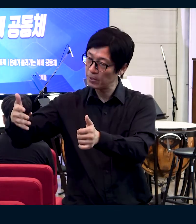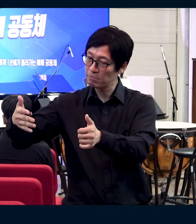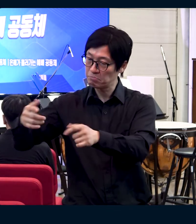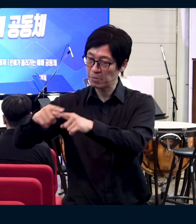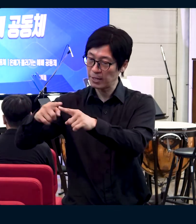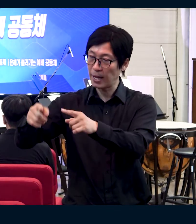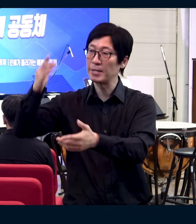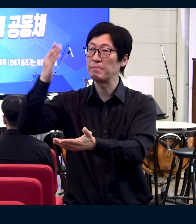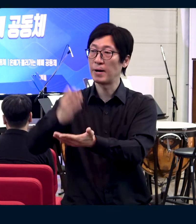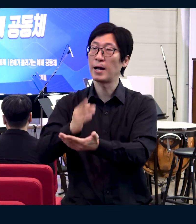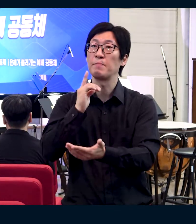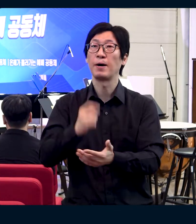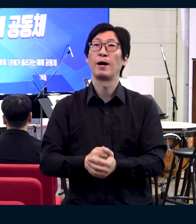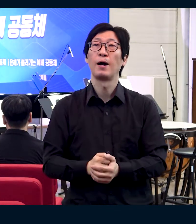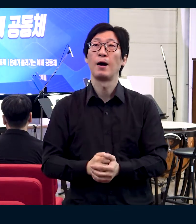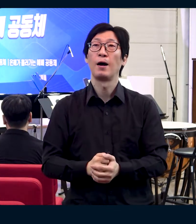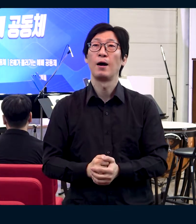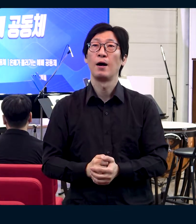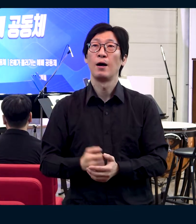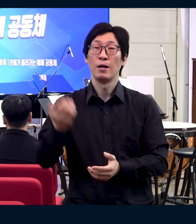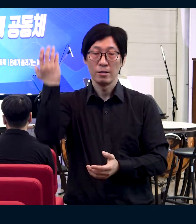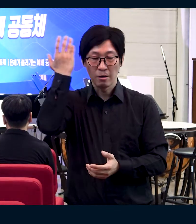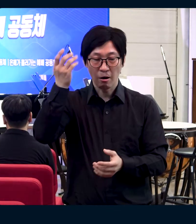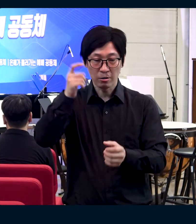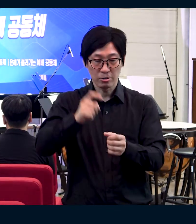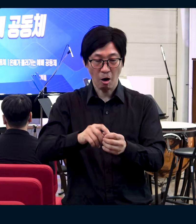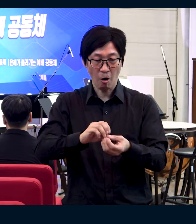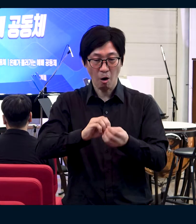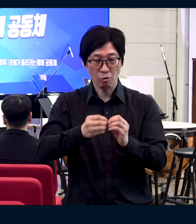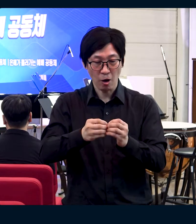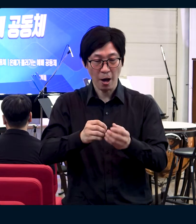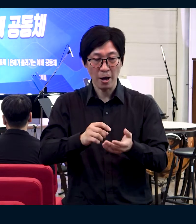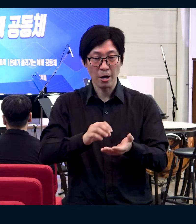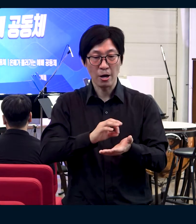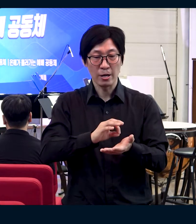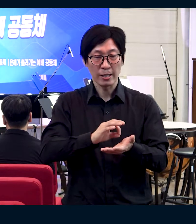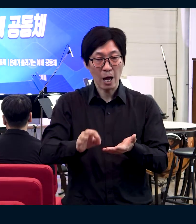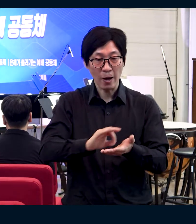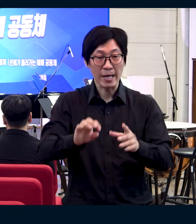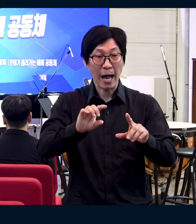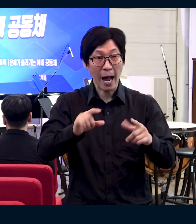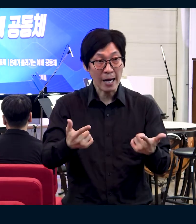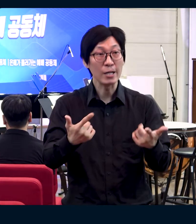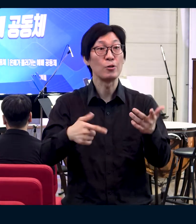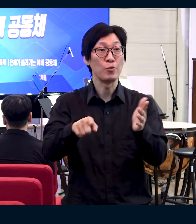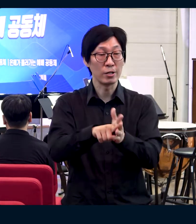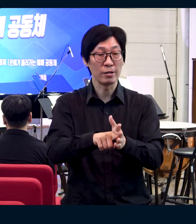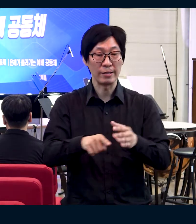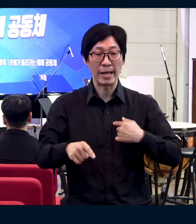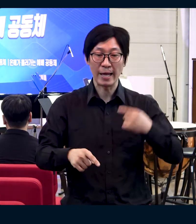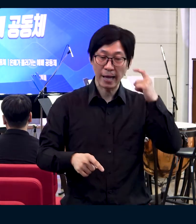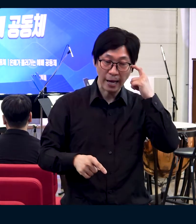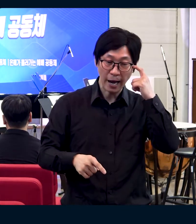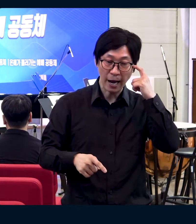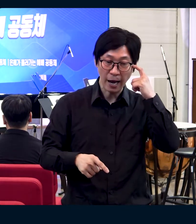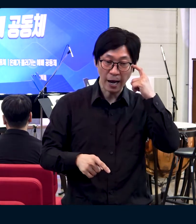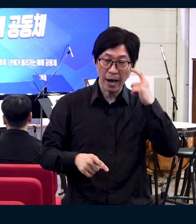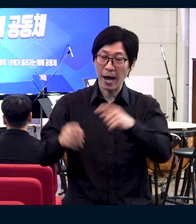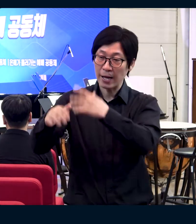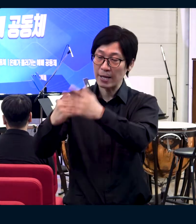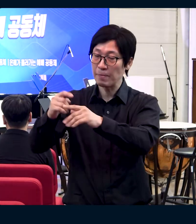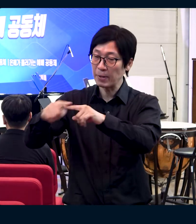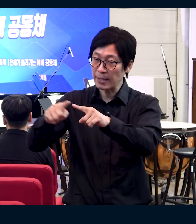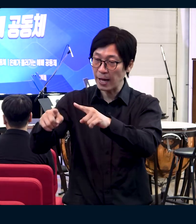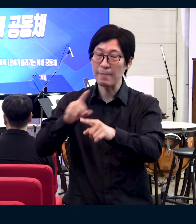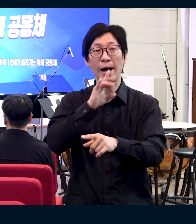섭리를 판단하지 마십시오. 영적 편법을 쓰지 않으려면요, 자기 생각으로 하나님을 판단하는 그런 일을 하면 안 된다는